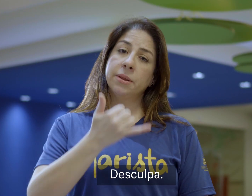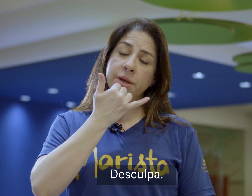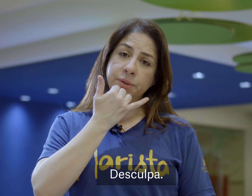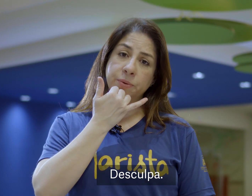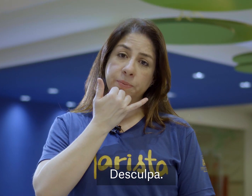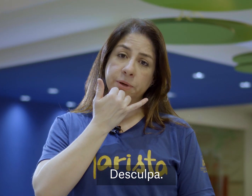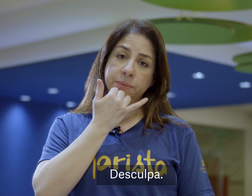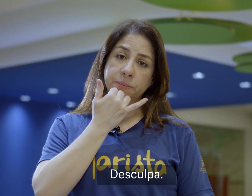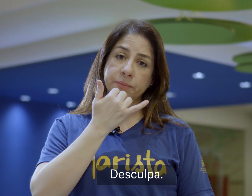Desculpa!